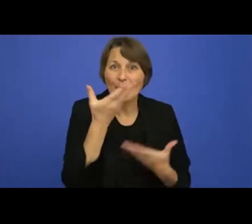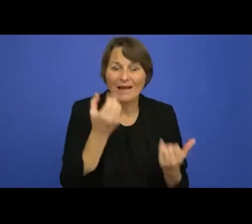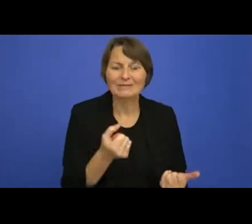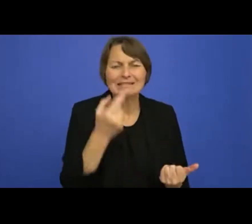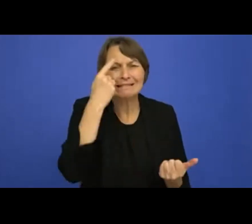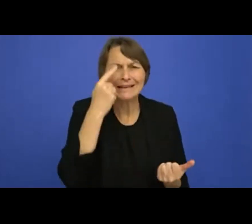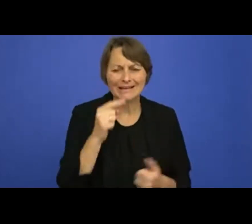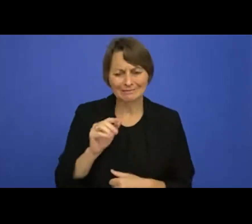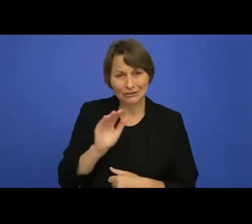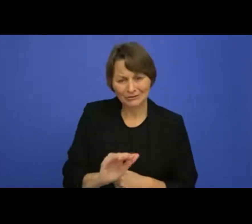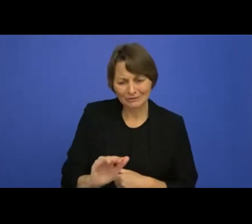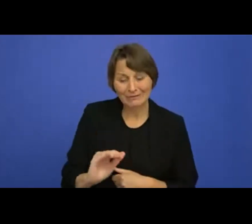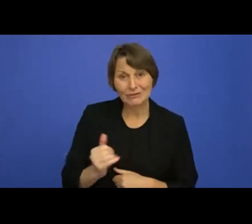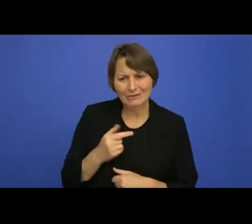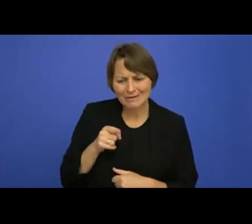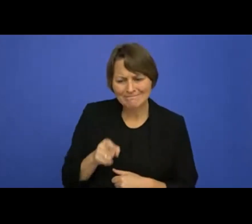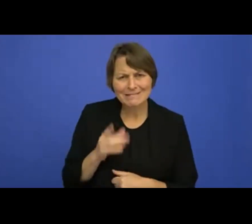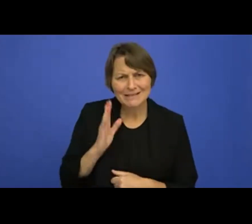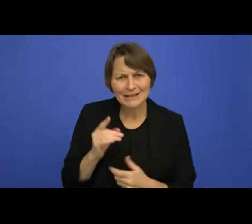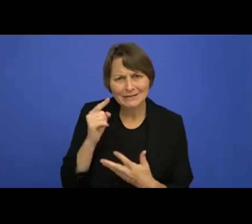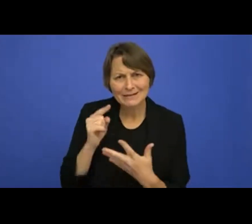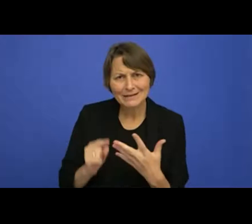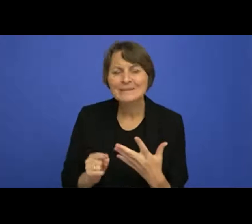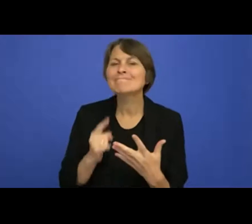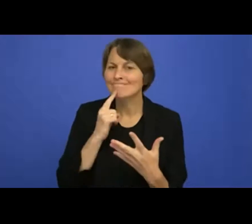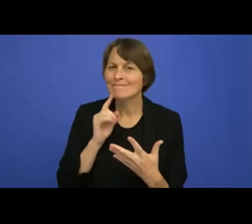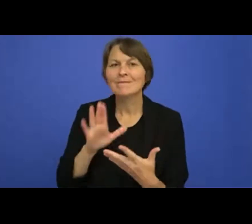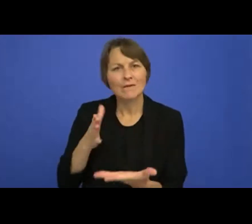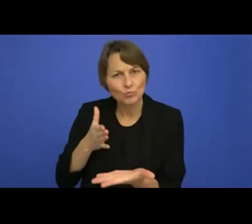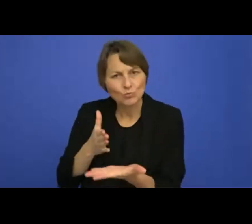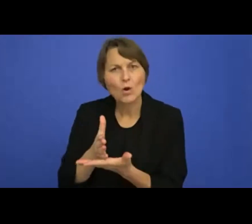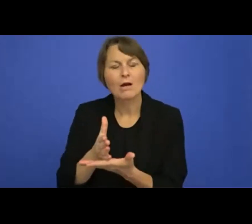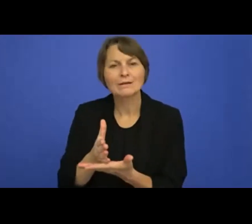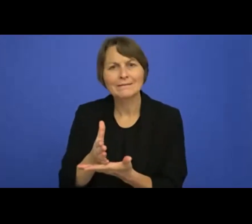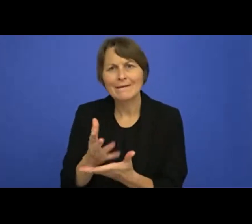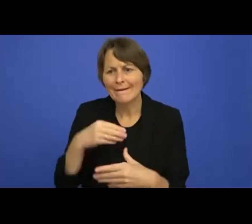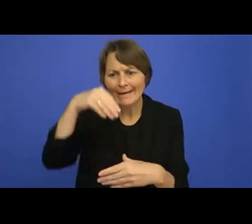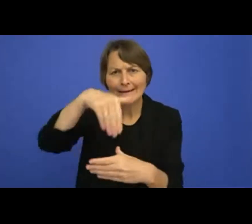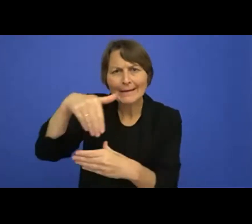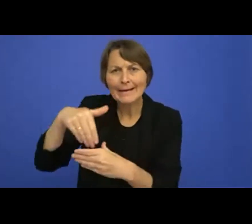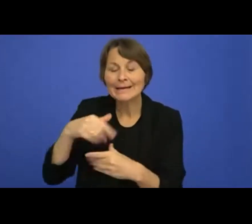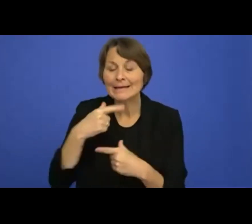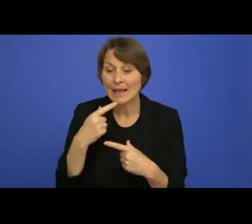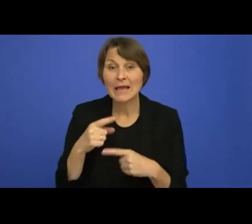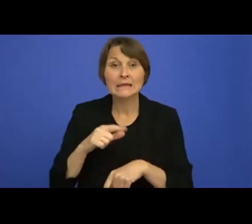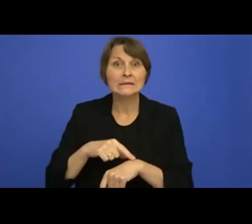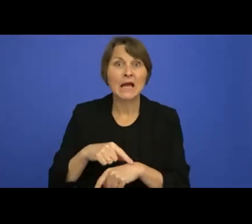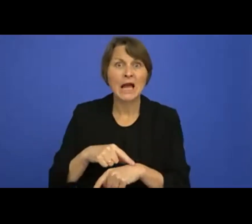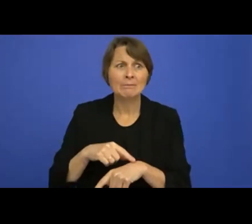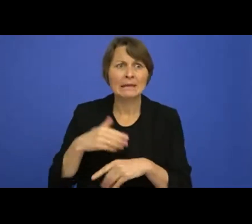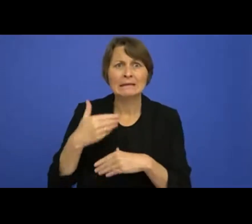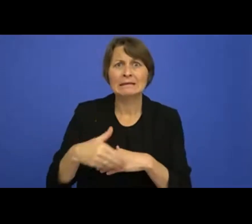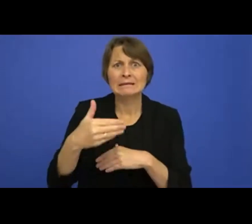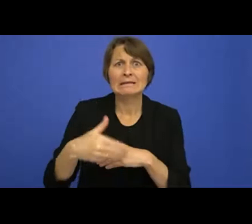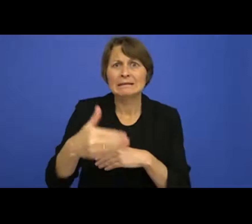de la vie de l'enfance ne peut pas attendre. Il faut donc mutualiser les potentiels,